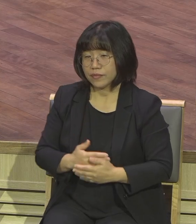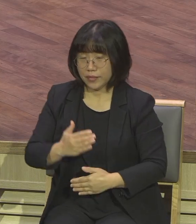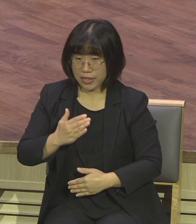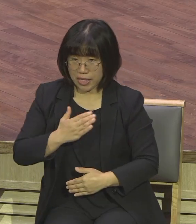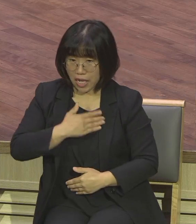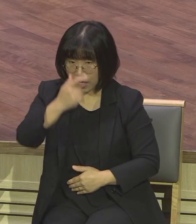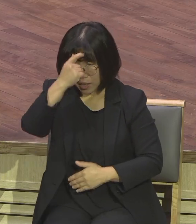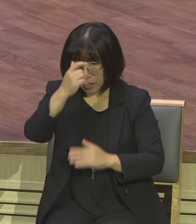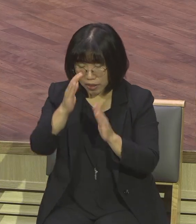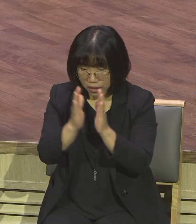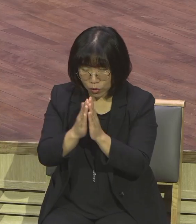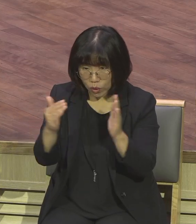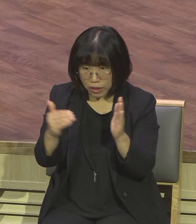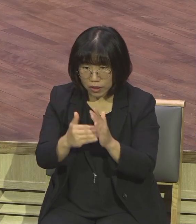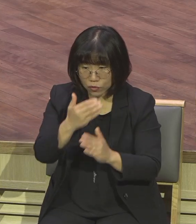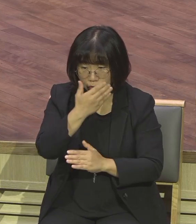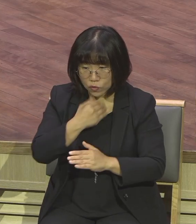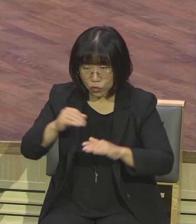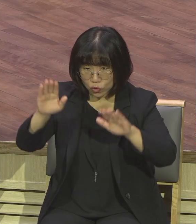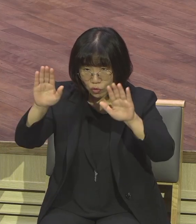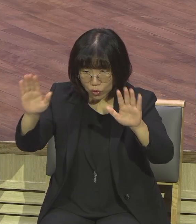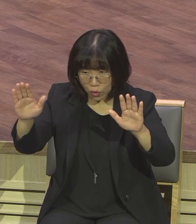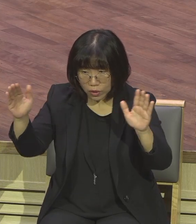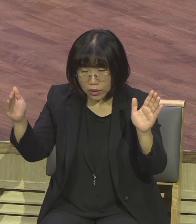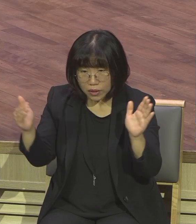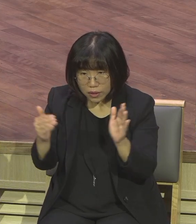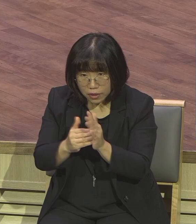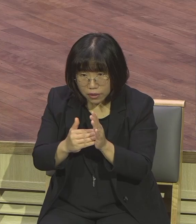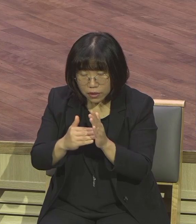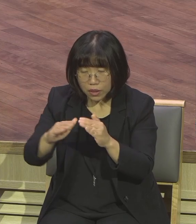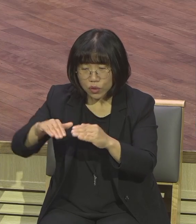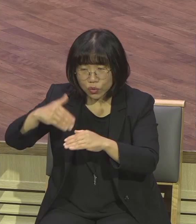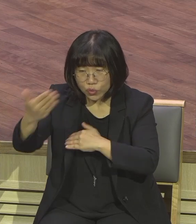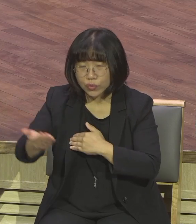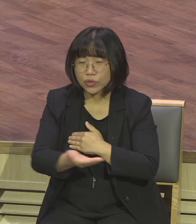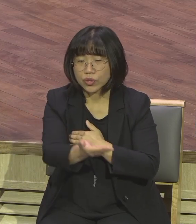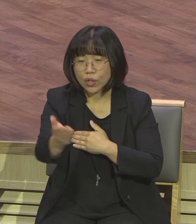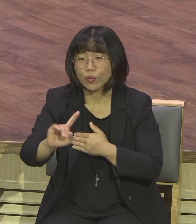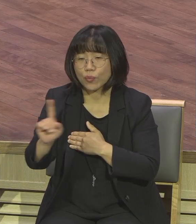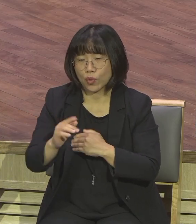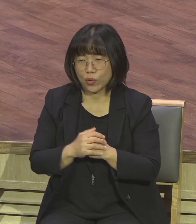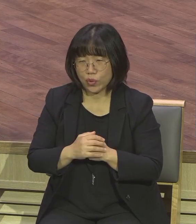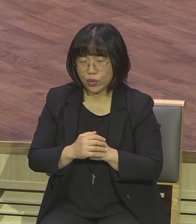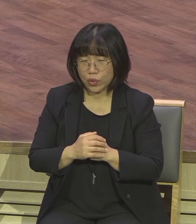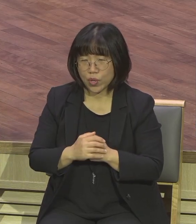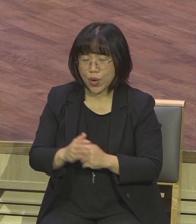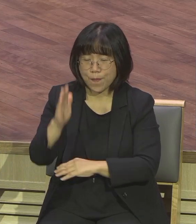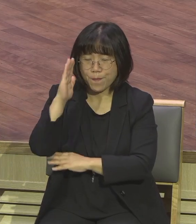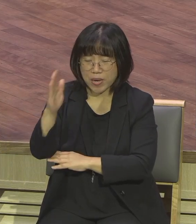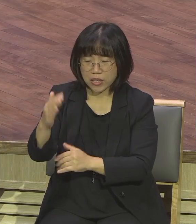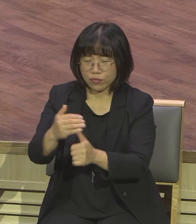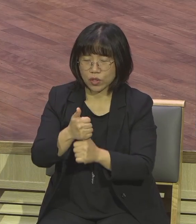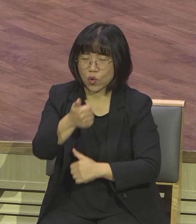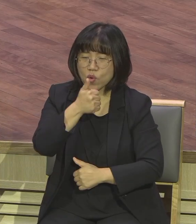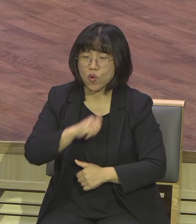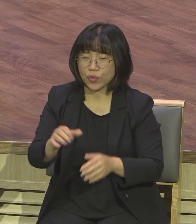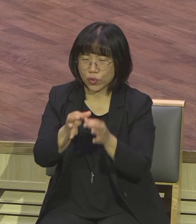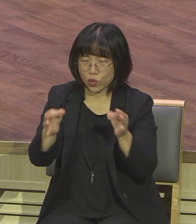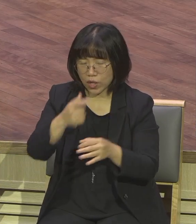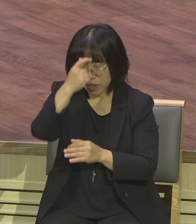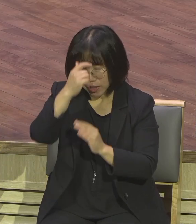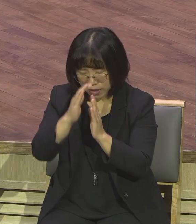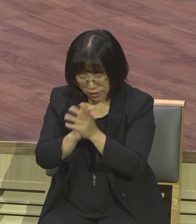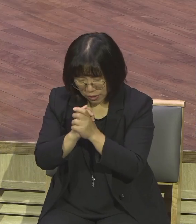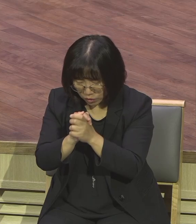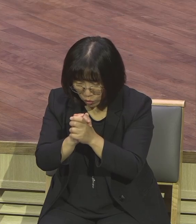여러분 끝내지 말고 내가 축도 끝내라 해서 내가 끝내는데 끝나고 나거든 여러분 자꾸 5분 동안 기도하고 가시기 바랍니다.